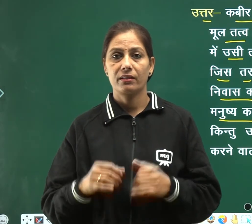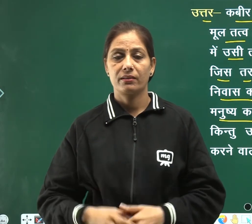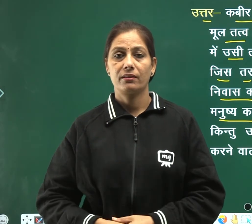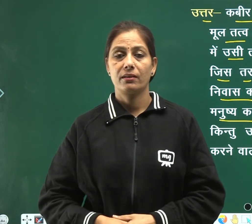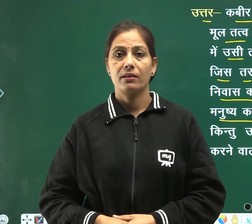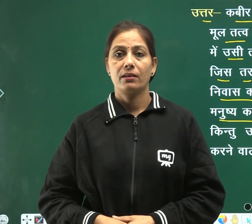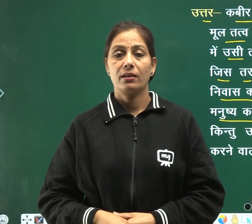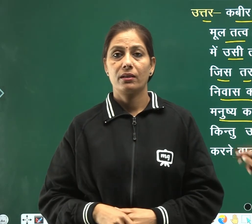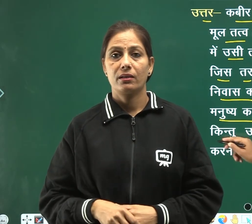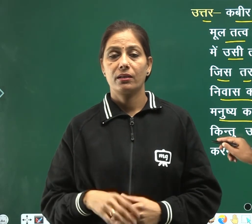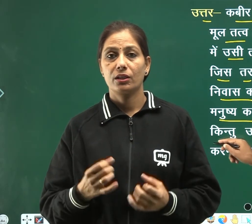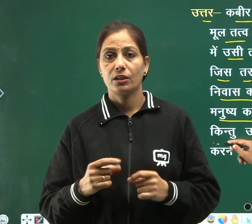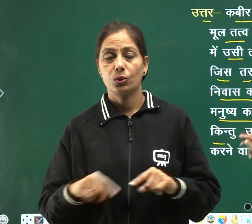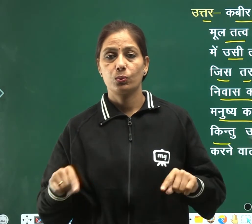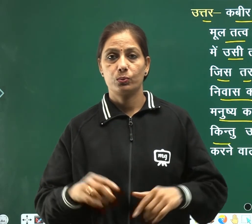किंतु